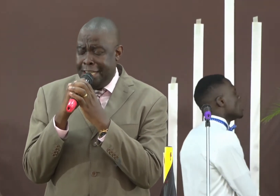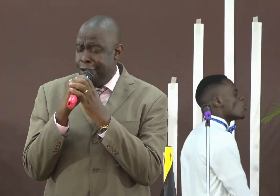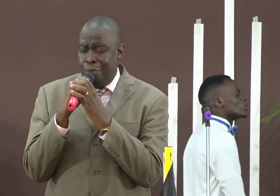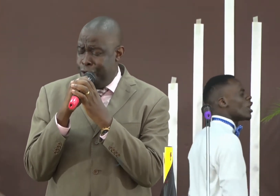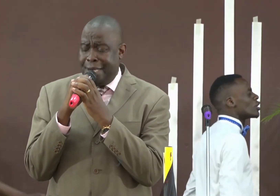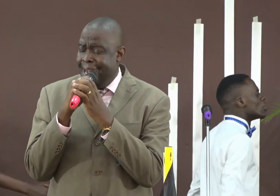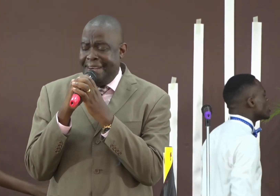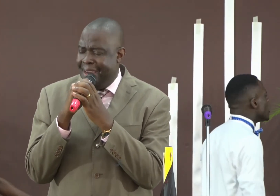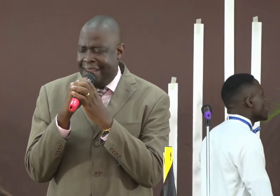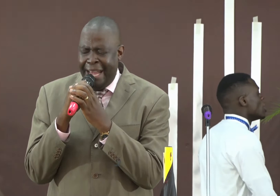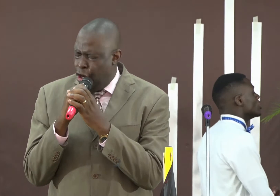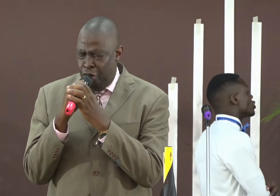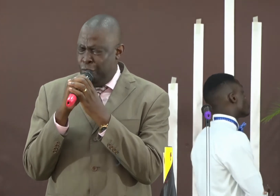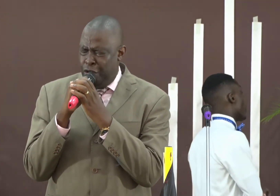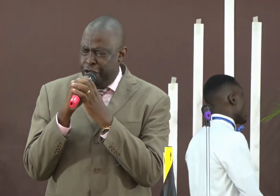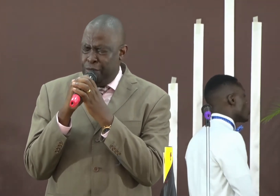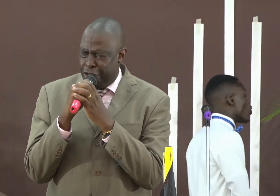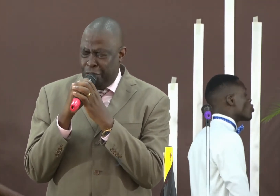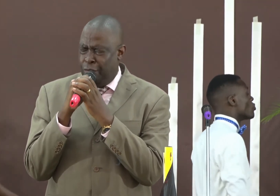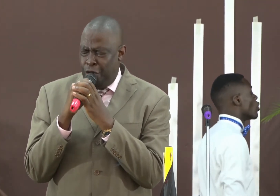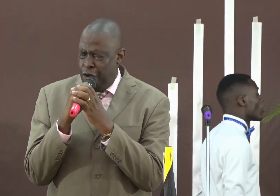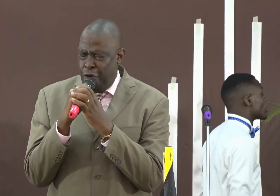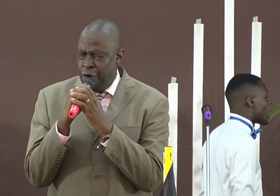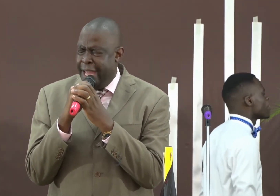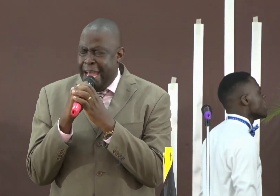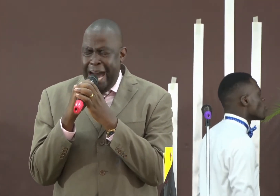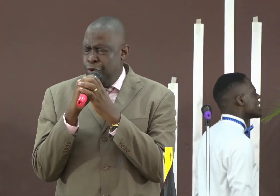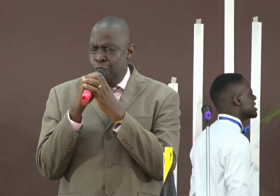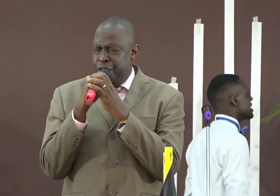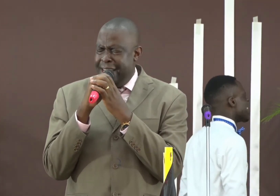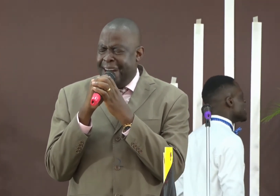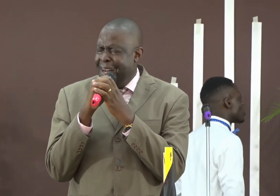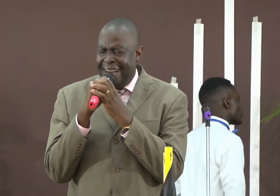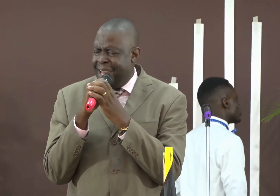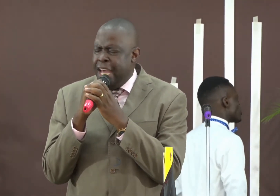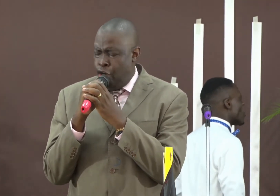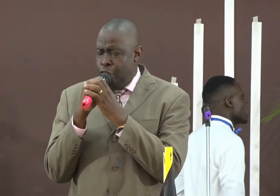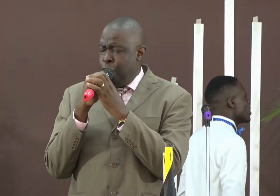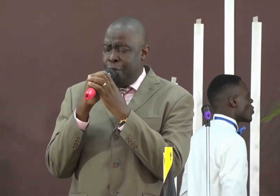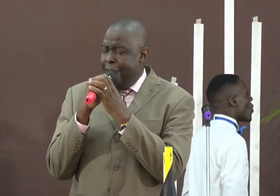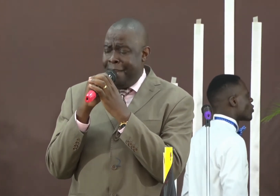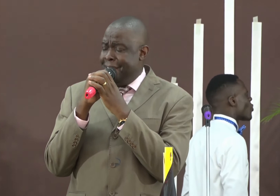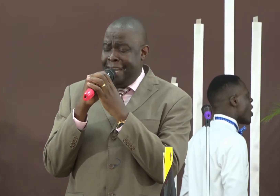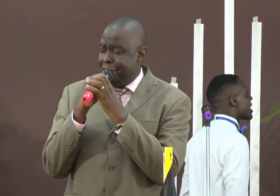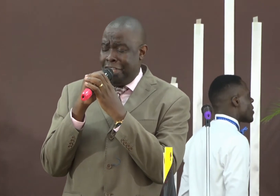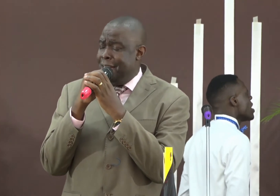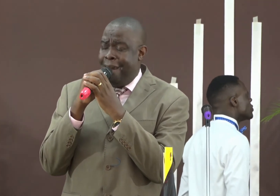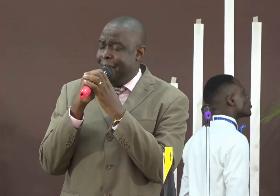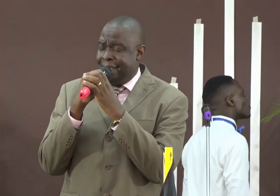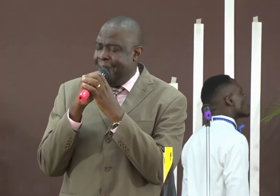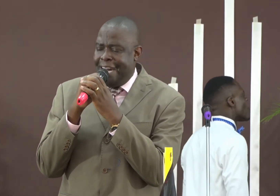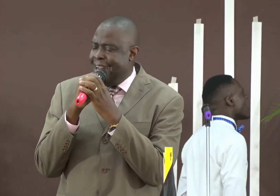Oemosomo tino mu Uganda Omoyo mtukubu Awona Omobi